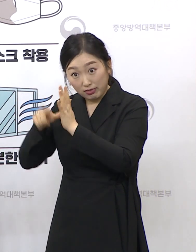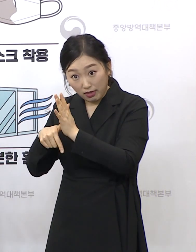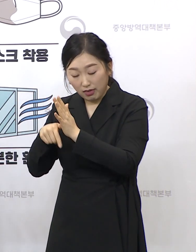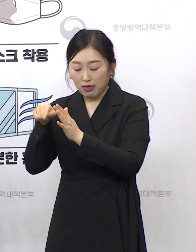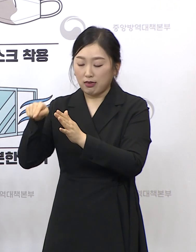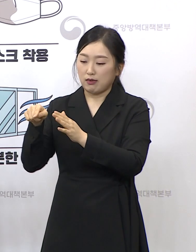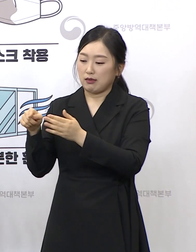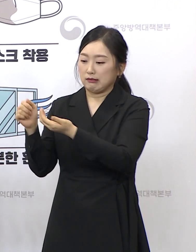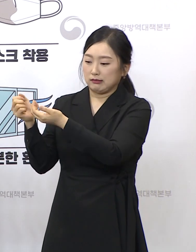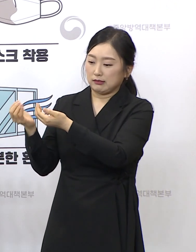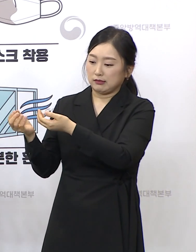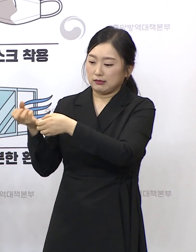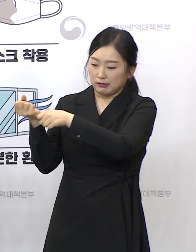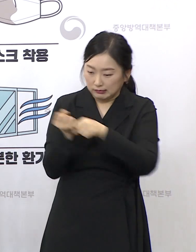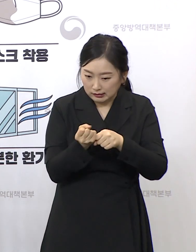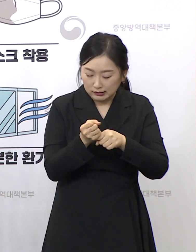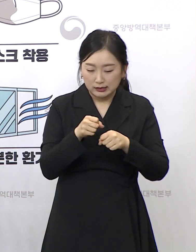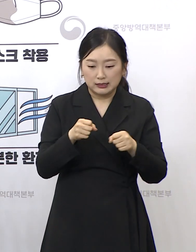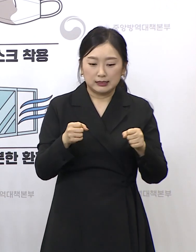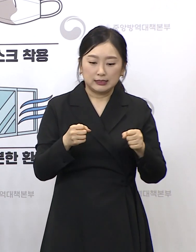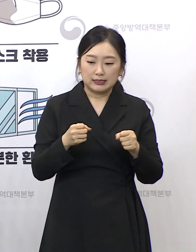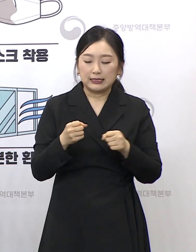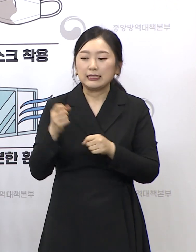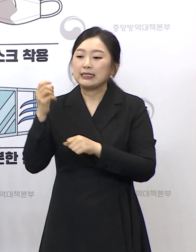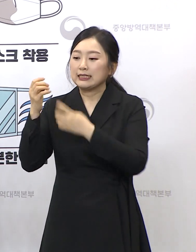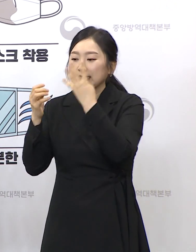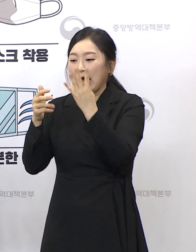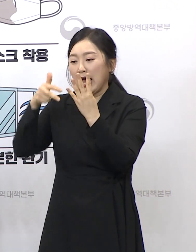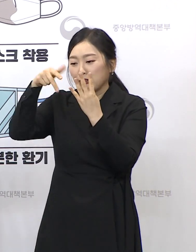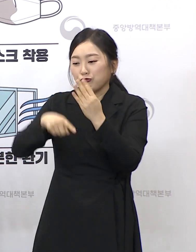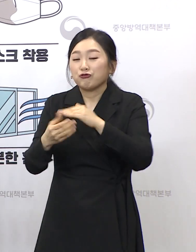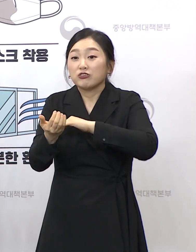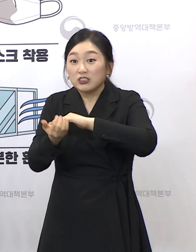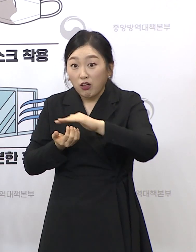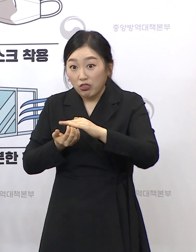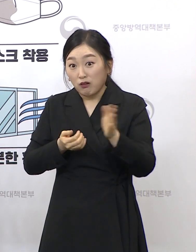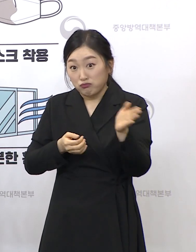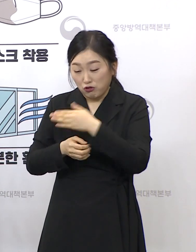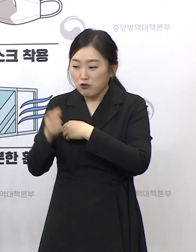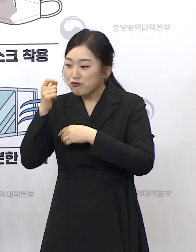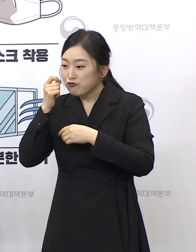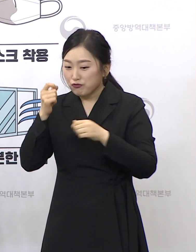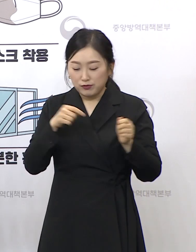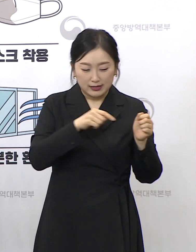후에 6개월을 기준으로 4주 전부터 추가 접종이 가능합니다.